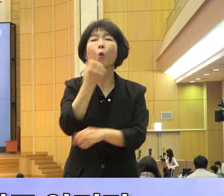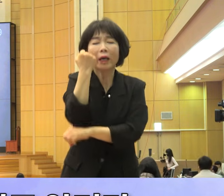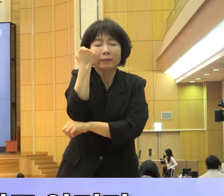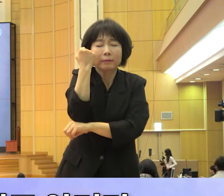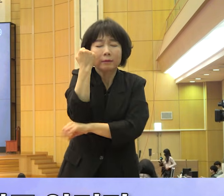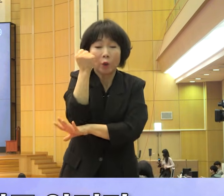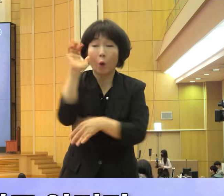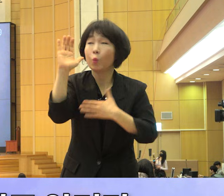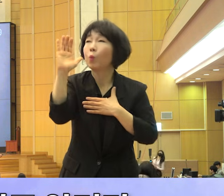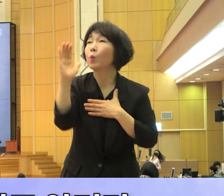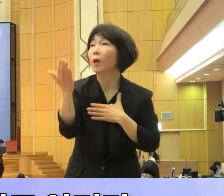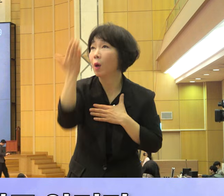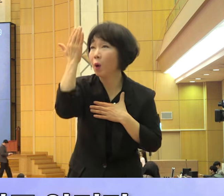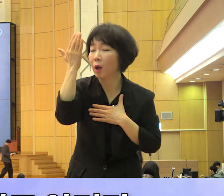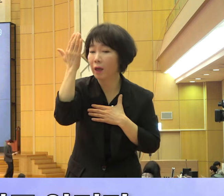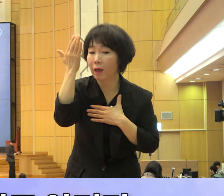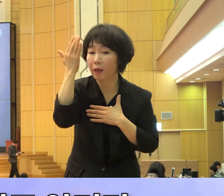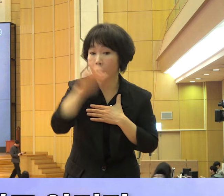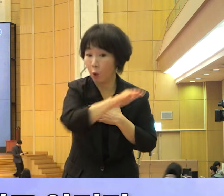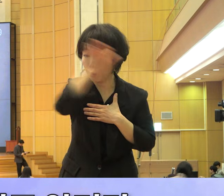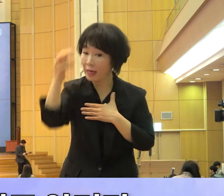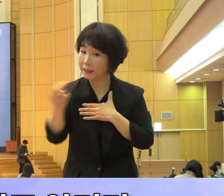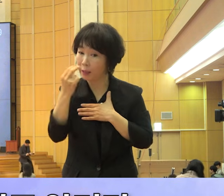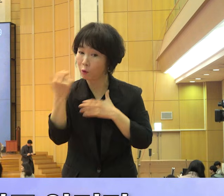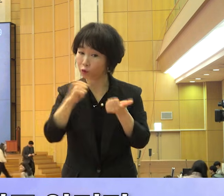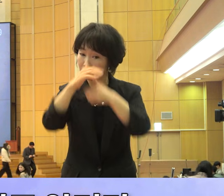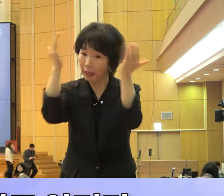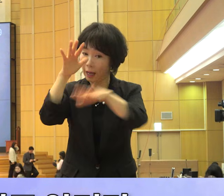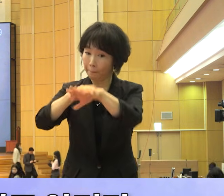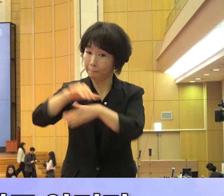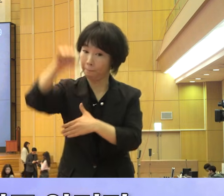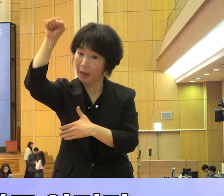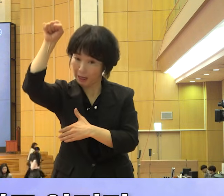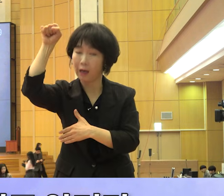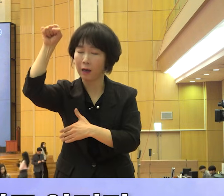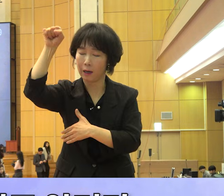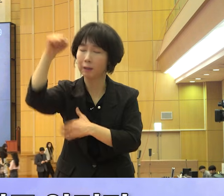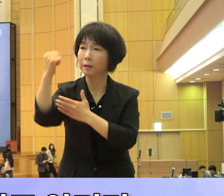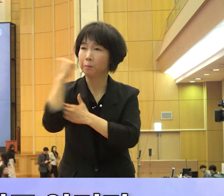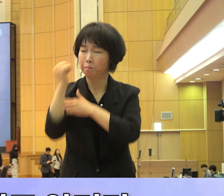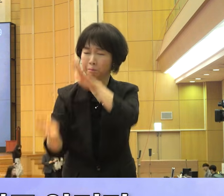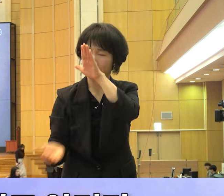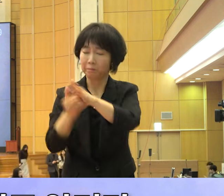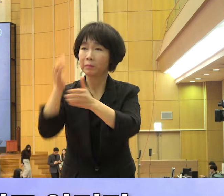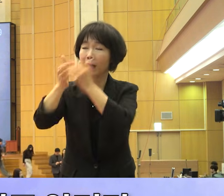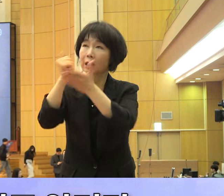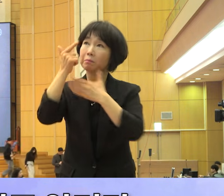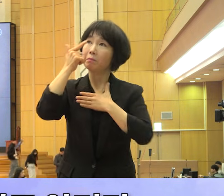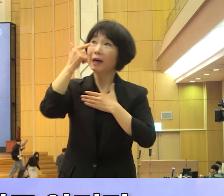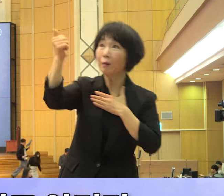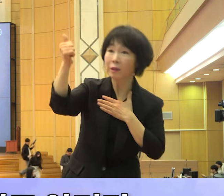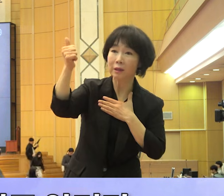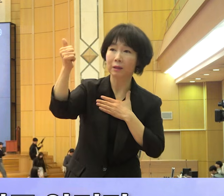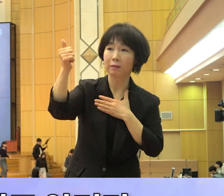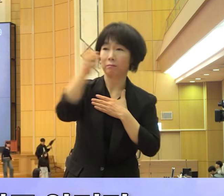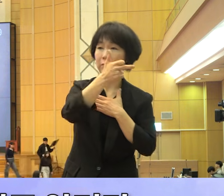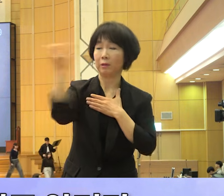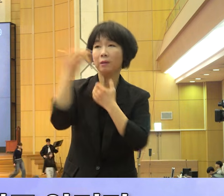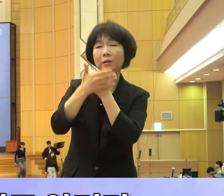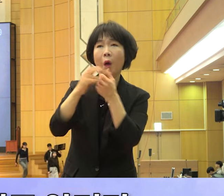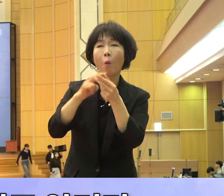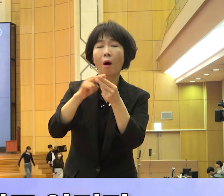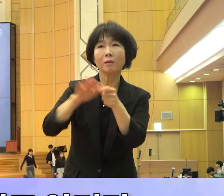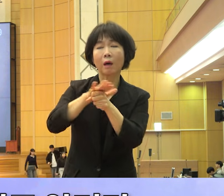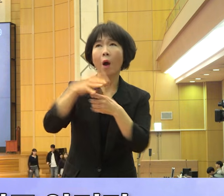만복의 근원 되시며 저희들의 생사 화복을 주관하시는 전능하신 하나님 아버지, 그 크신